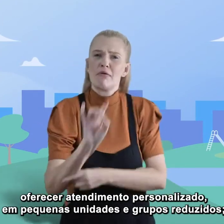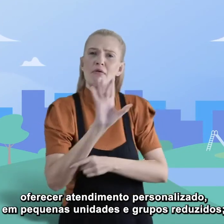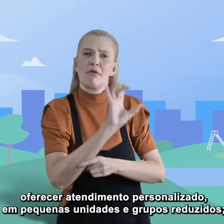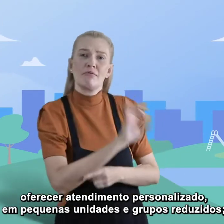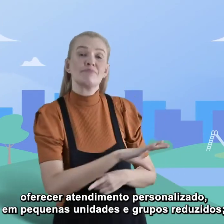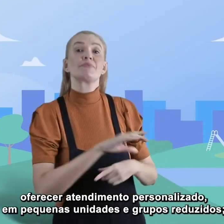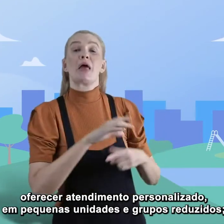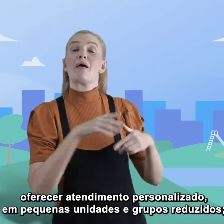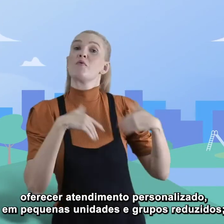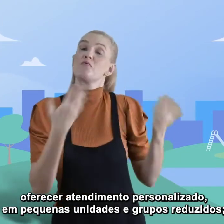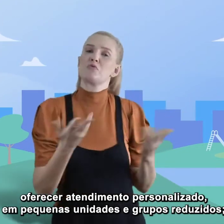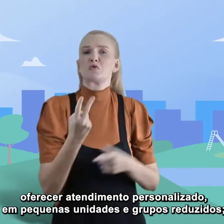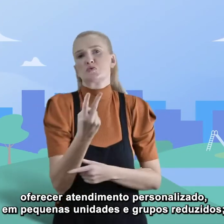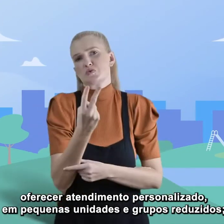reduzidos.